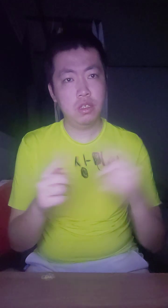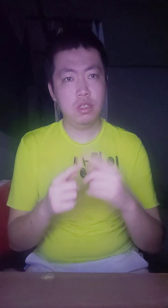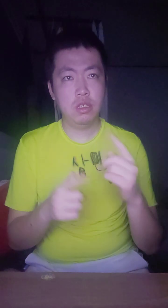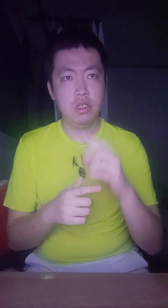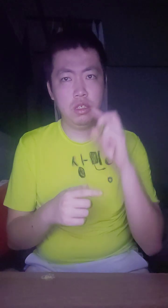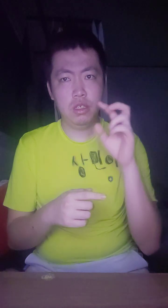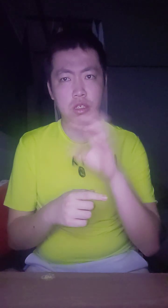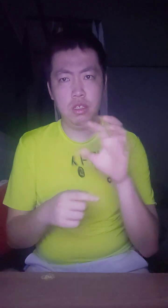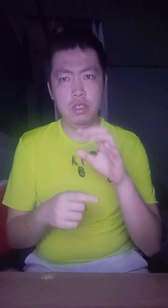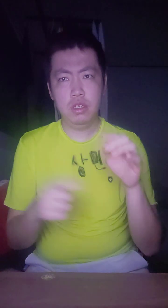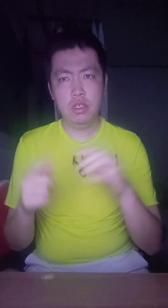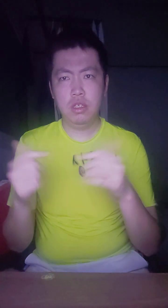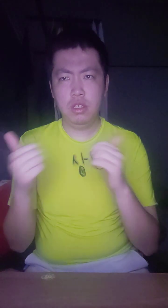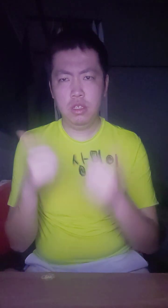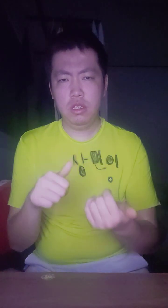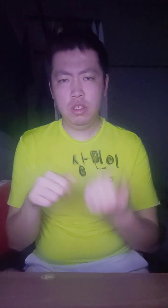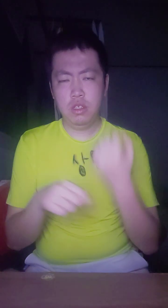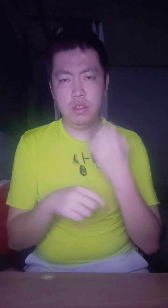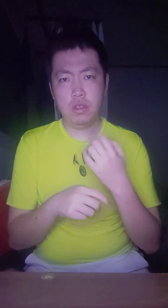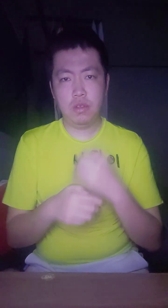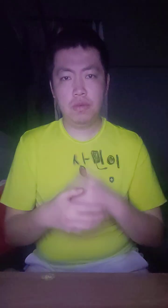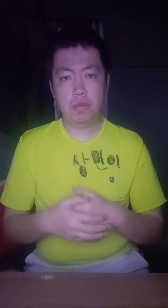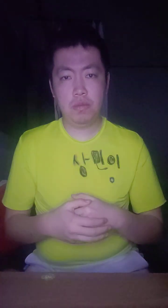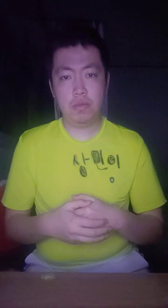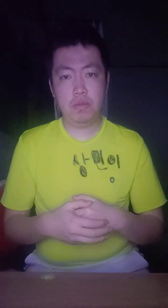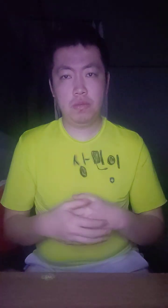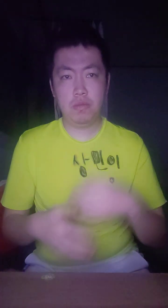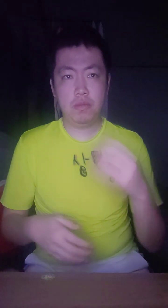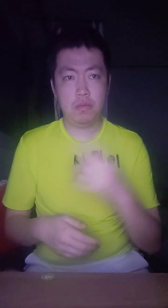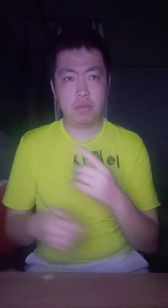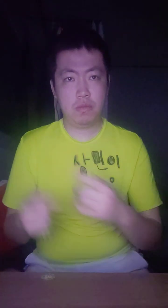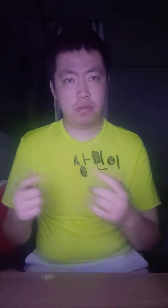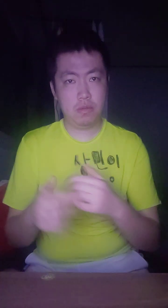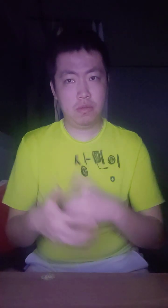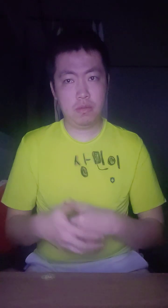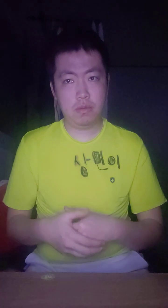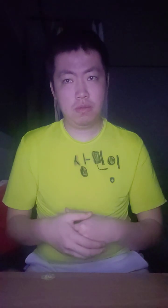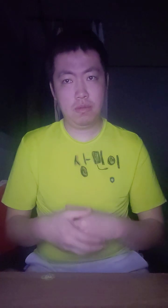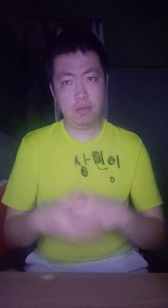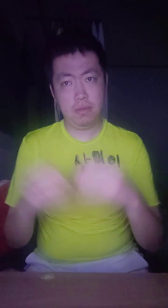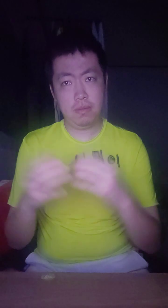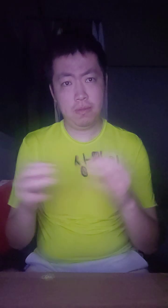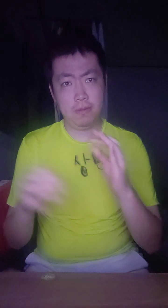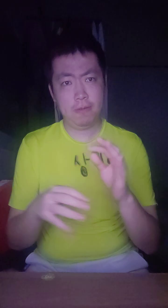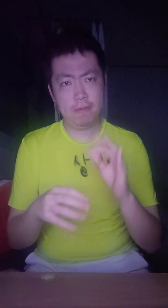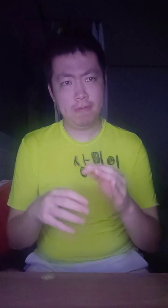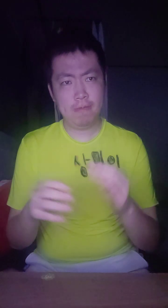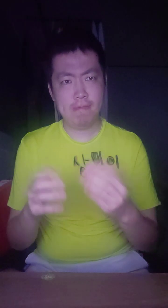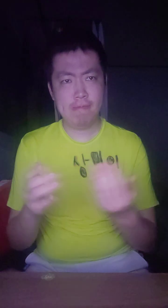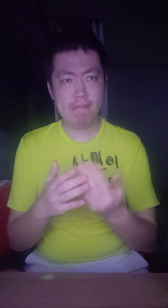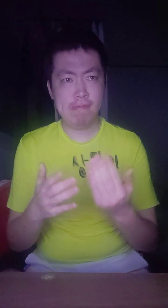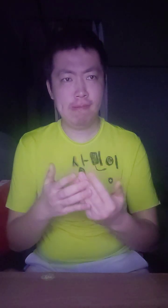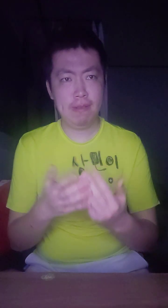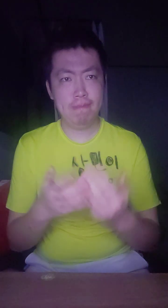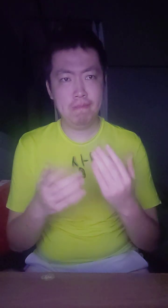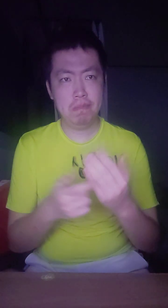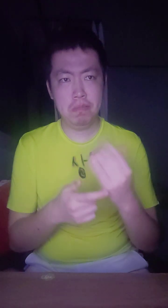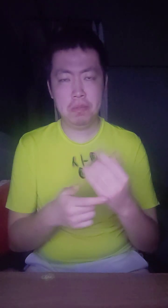차 안에서 숨진 채 발견됐습니다. 운전석에서 이제 이렇게 쓰러져 있더라고요. 만지는 순간 아 이거 진짜 잘못됐구나 딱 생각이